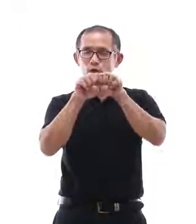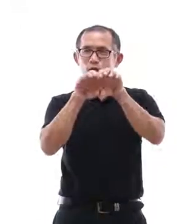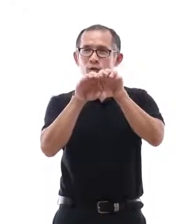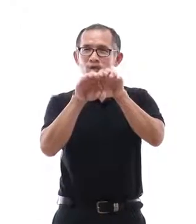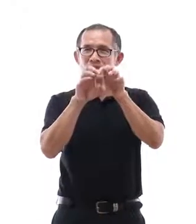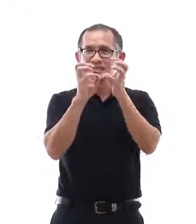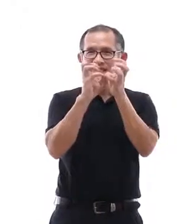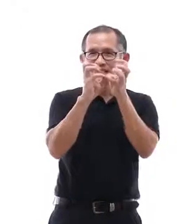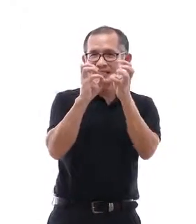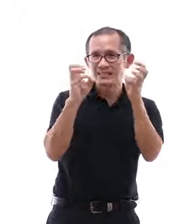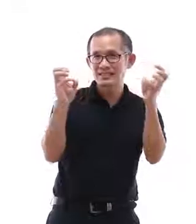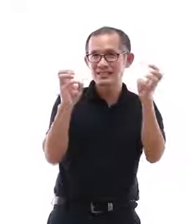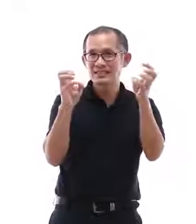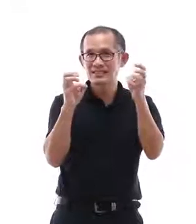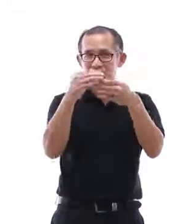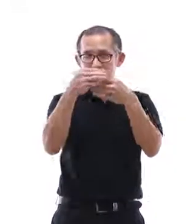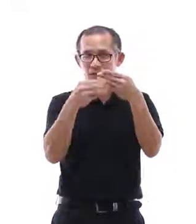序的粗细线条，